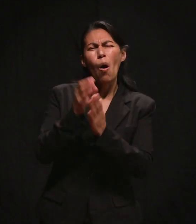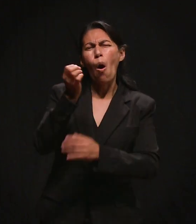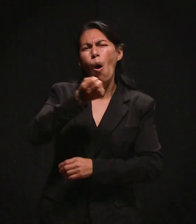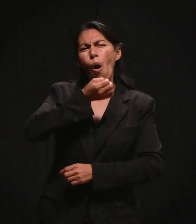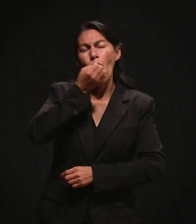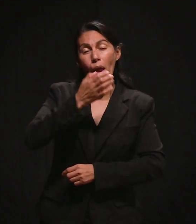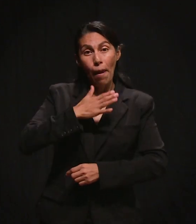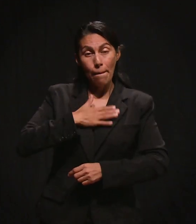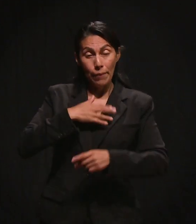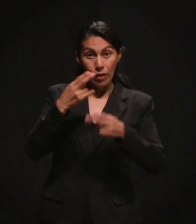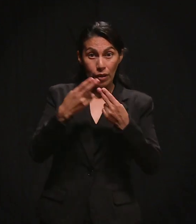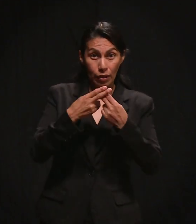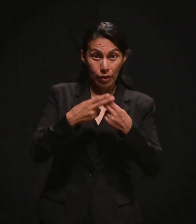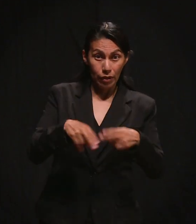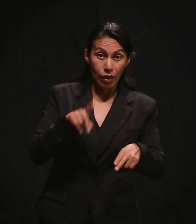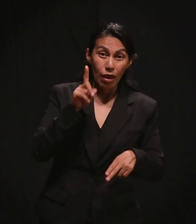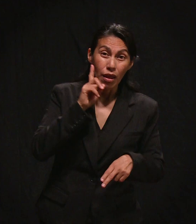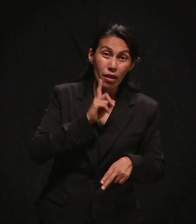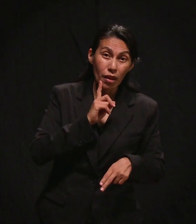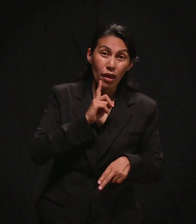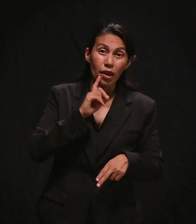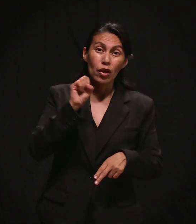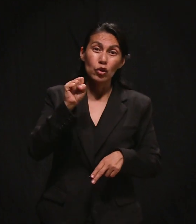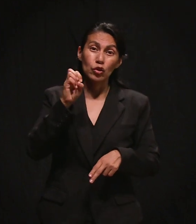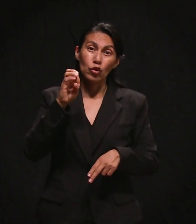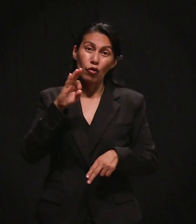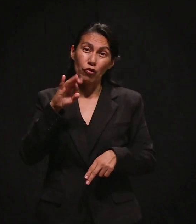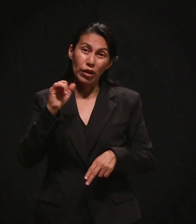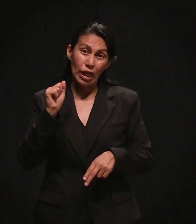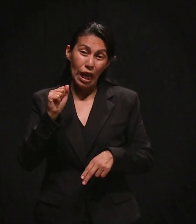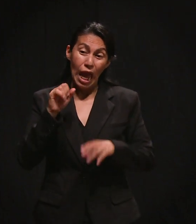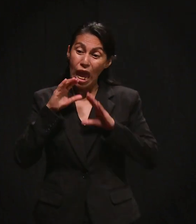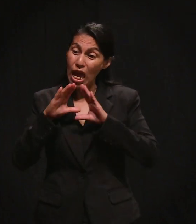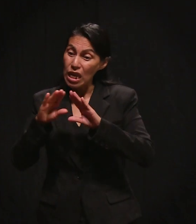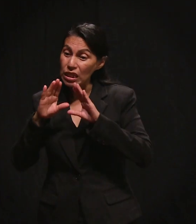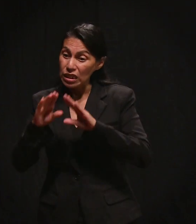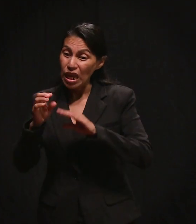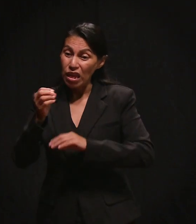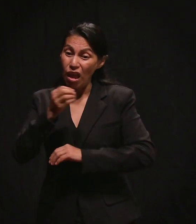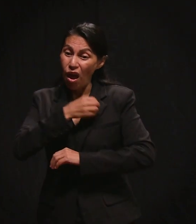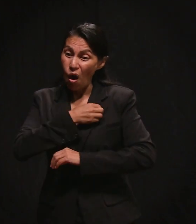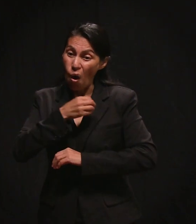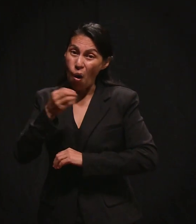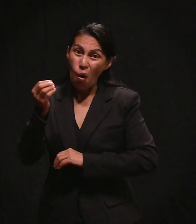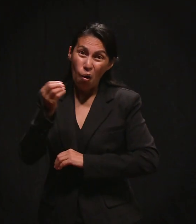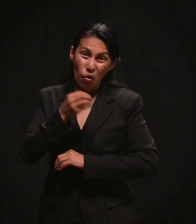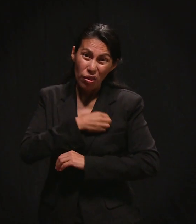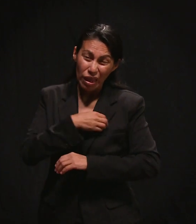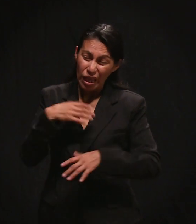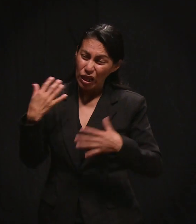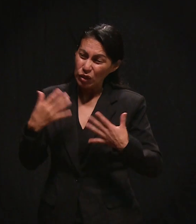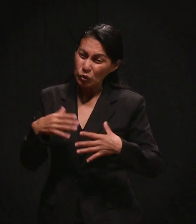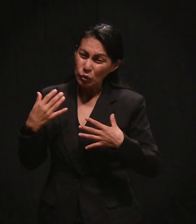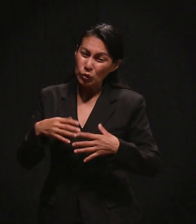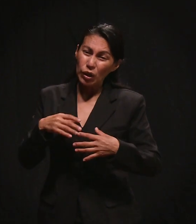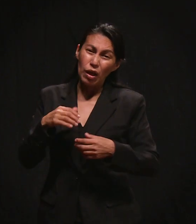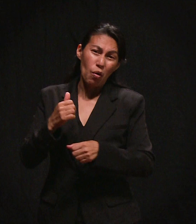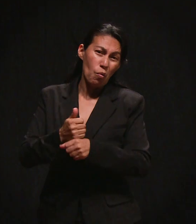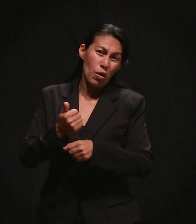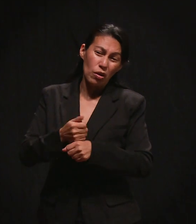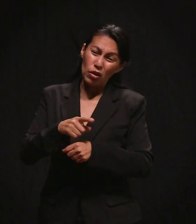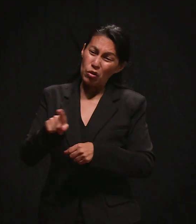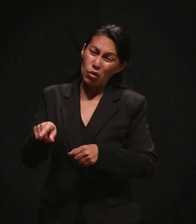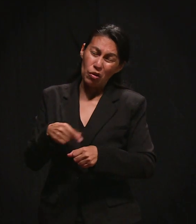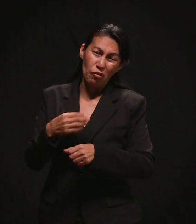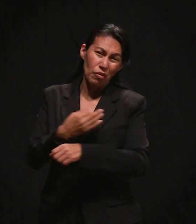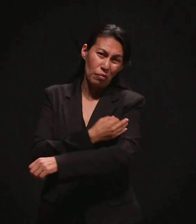su mamá, le está enseñando a odiar a sus abuelos y a su papá. Wow. Vamos a orar para que